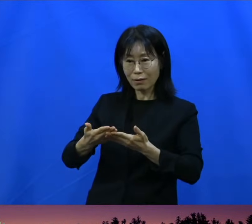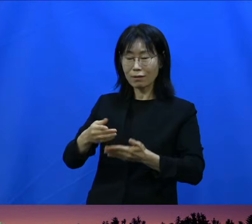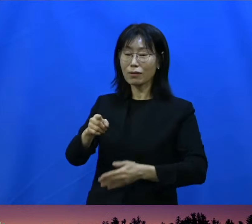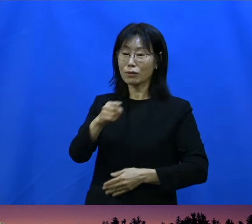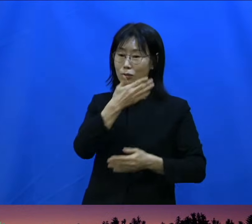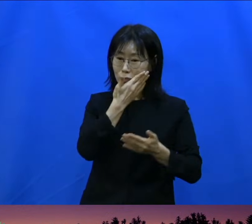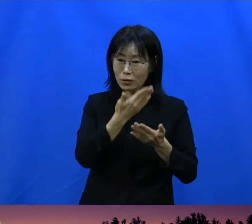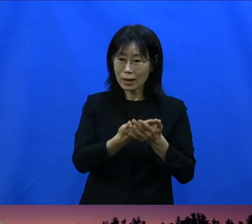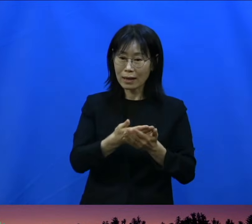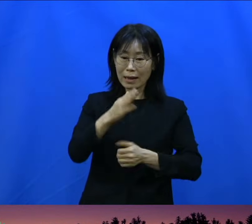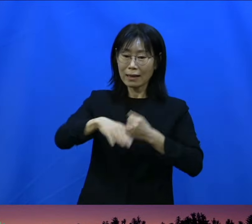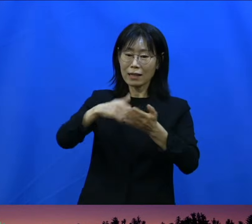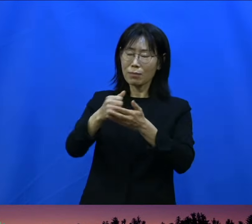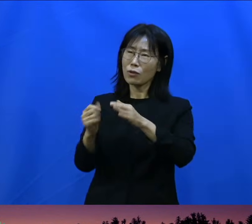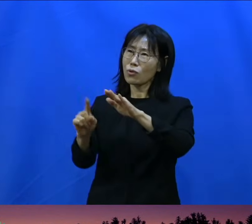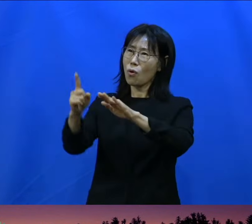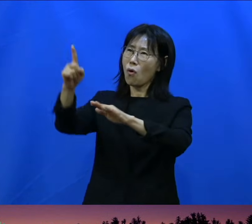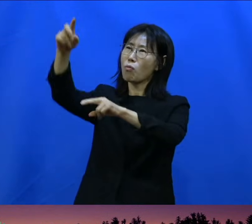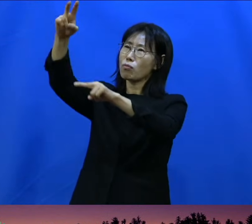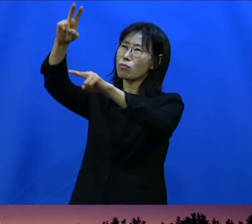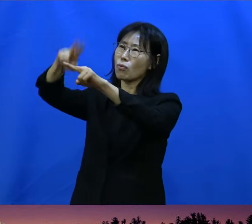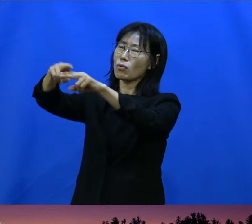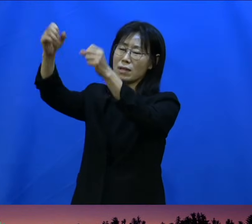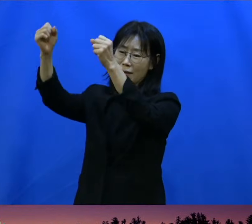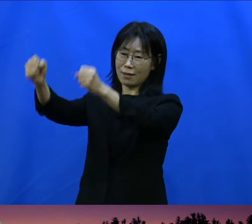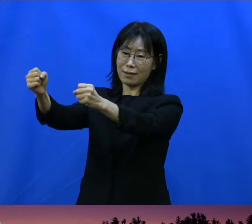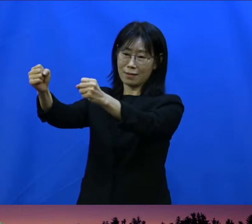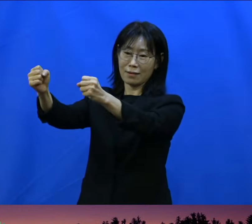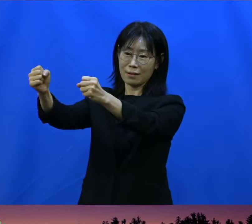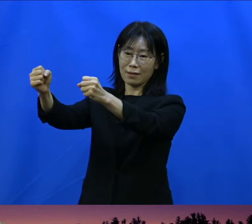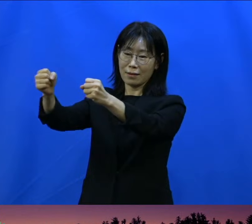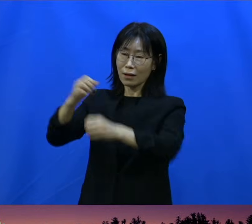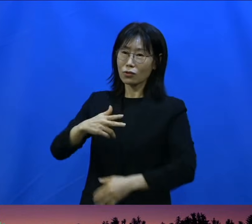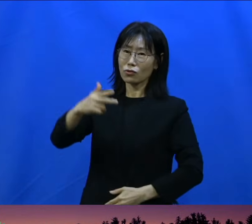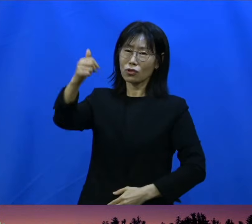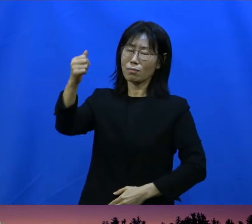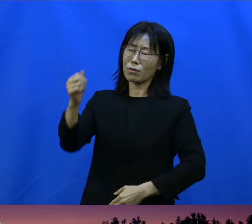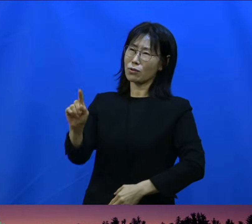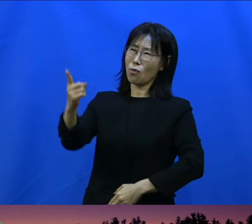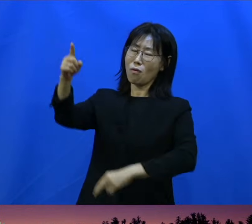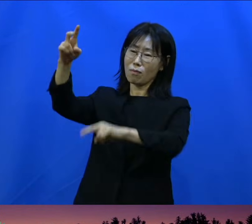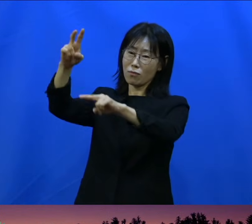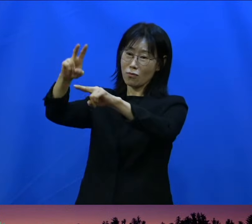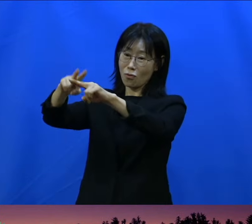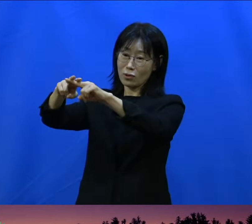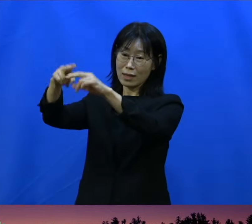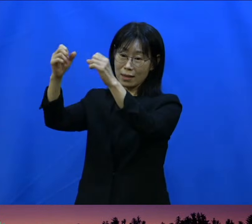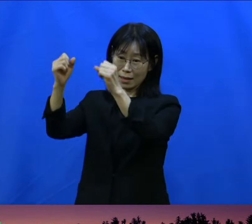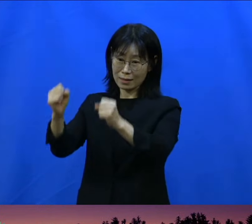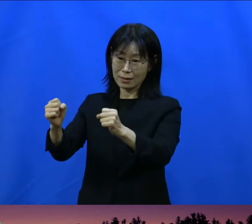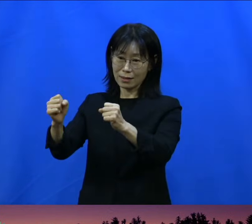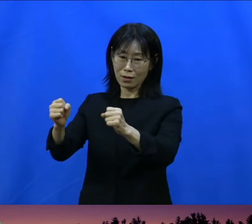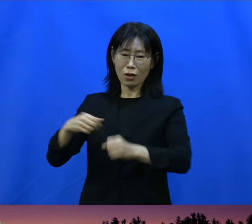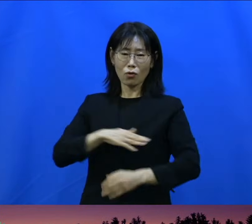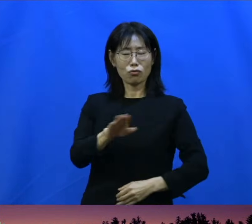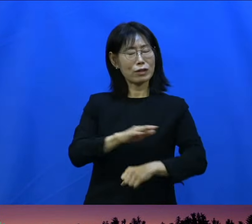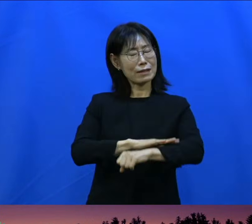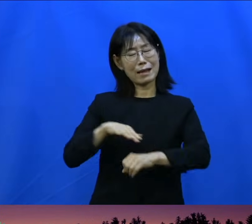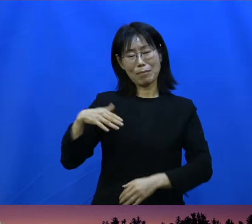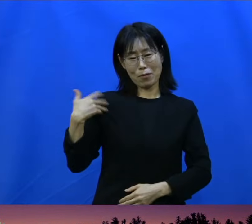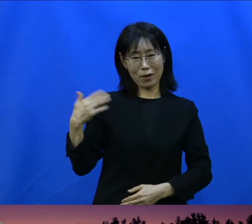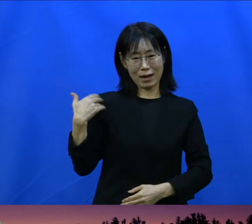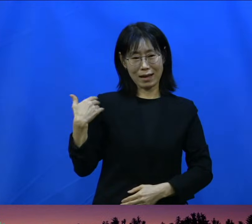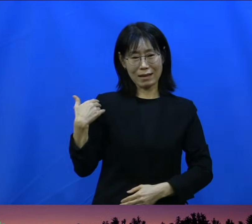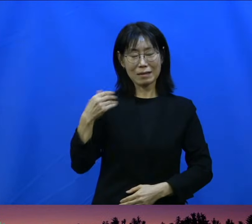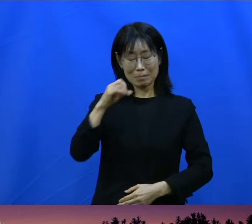앉으셨고 주님은 높은 곳에 계시고, 그분이 얼마나 높은 곳에 계신지 알 수가 없어요. 보좌에